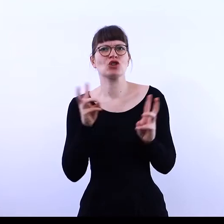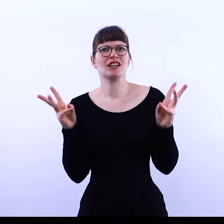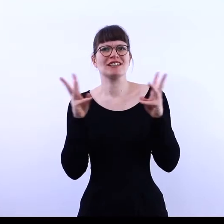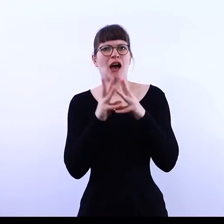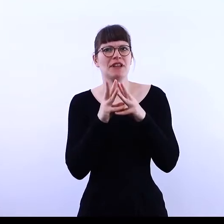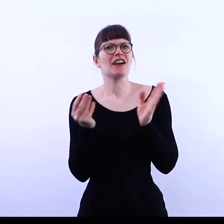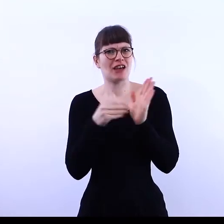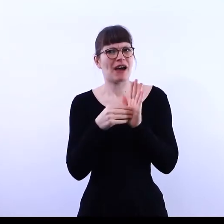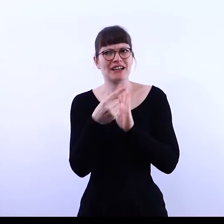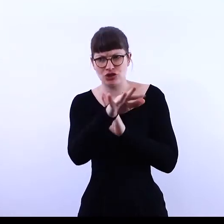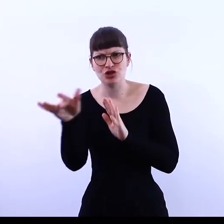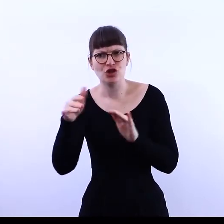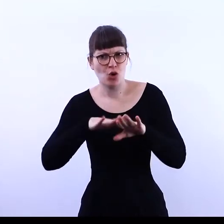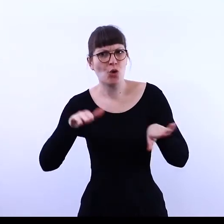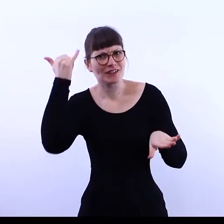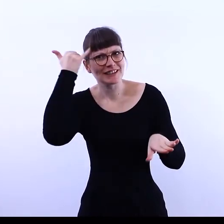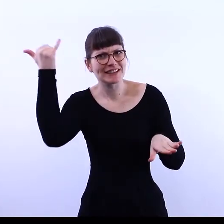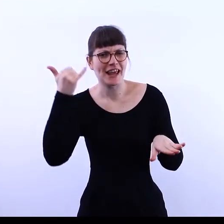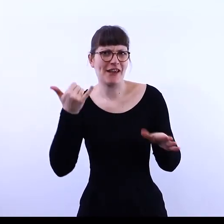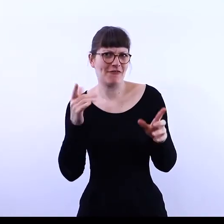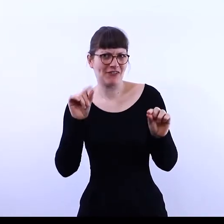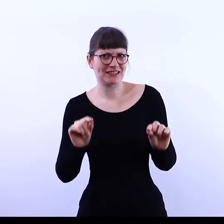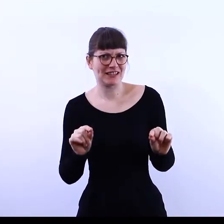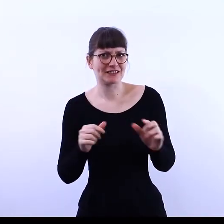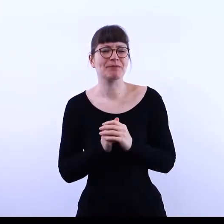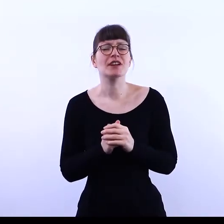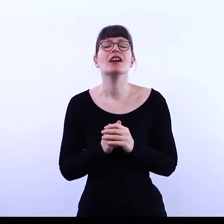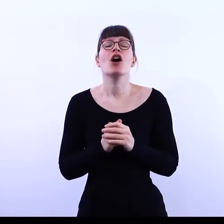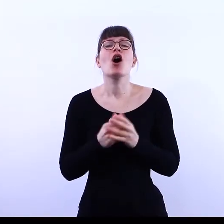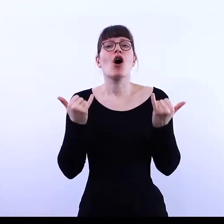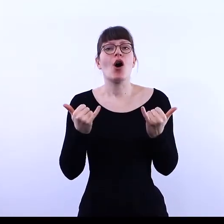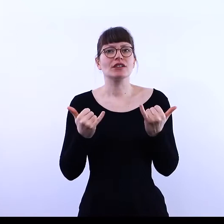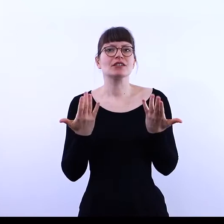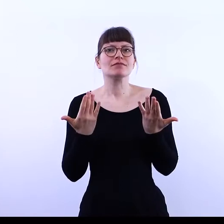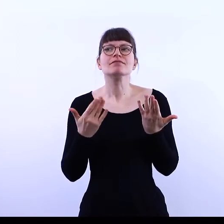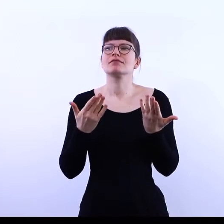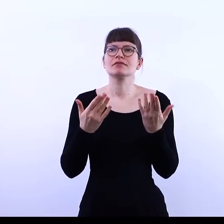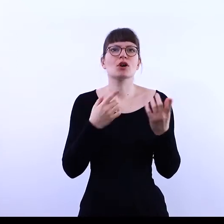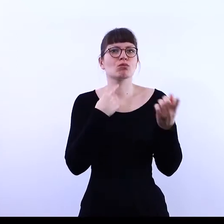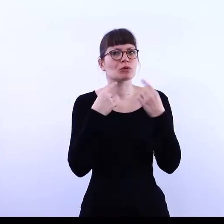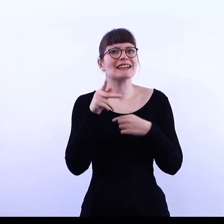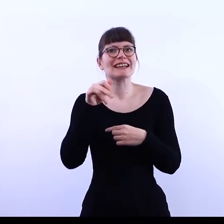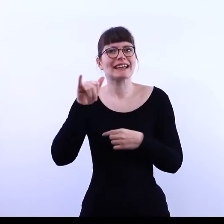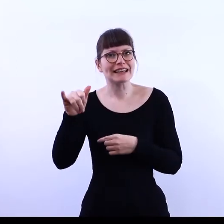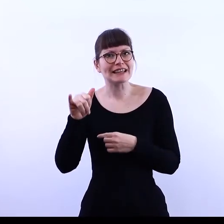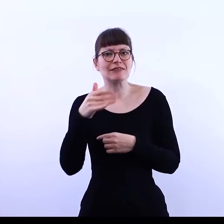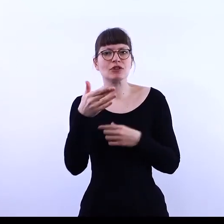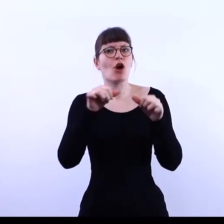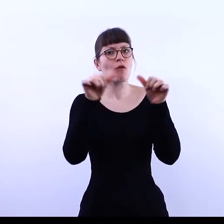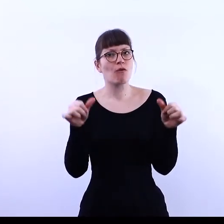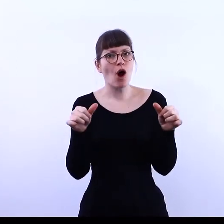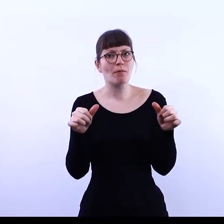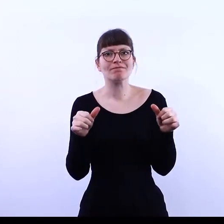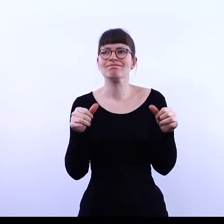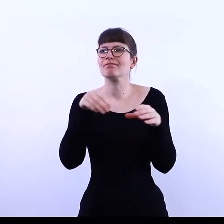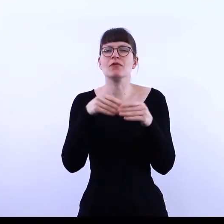Grundaffinität. Was ganz wichtig ist, ist, dass die Art von KI, über die heute so viel gesprochen wird, eine ist, die datengetrieben